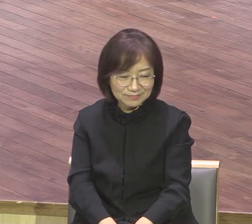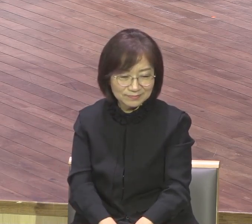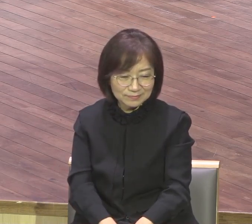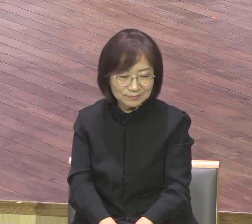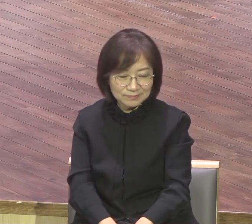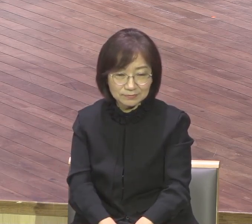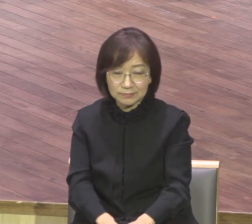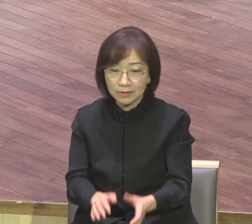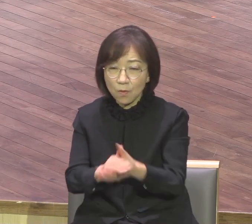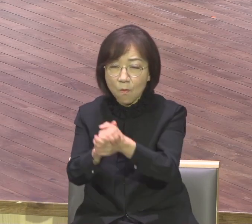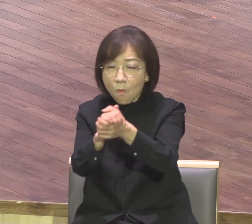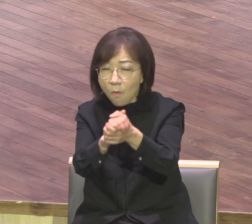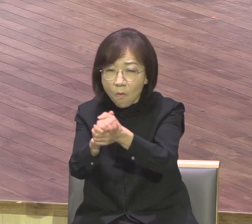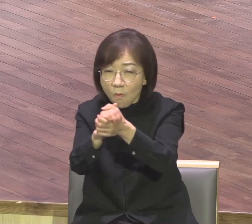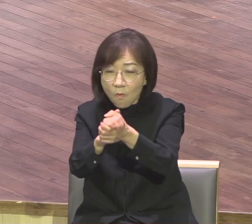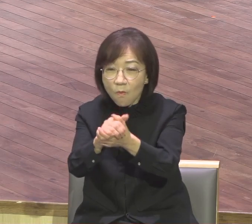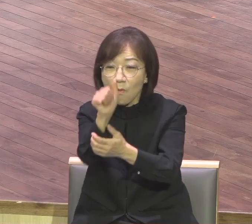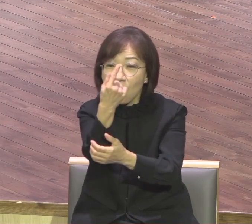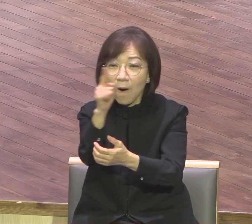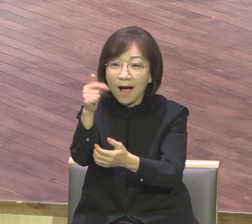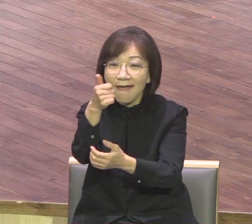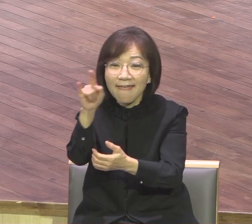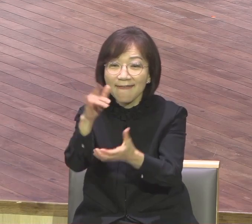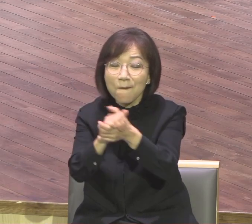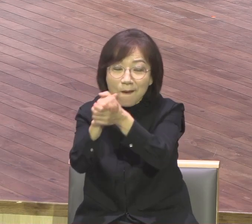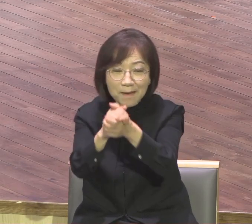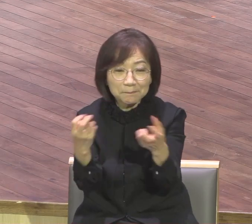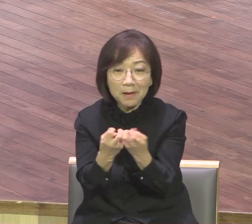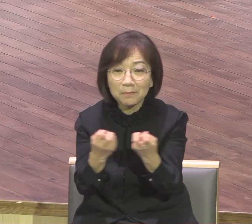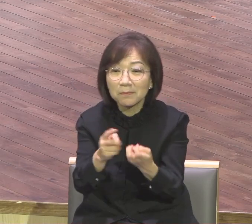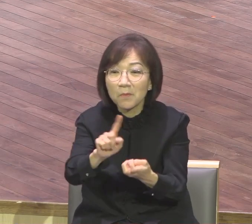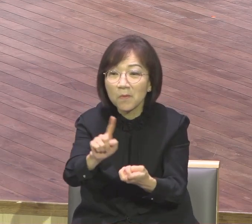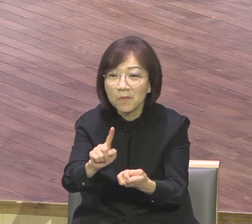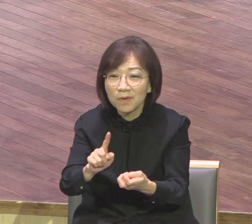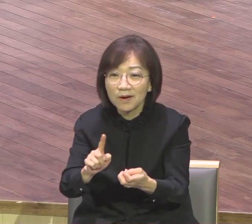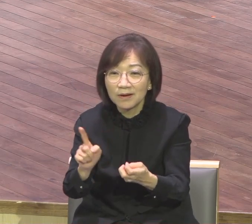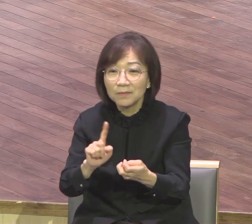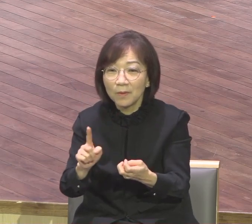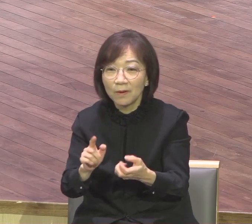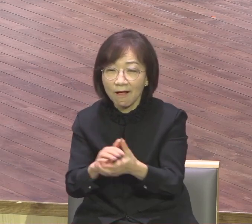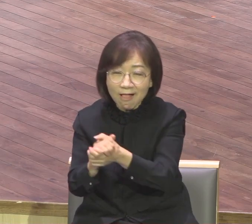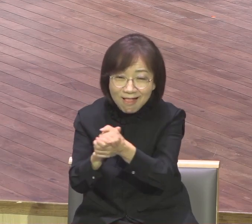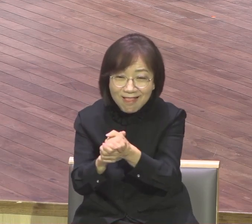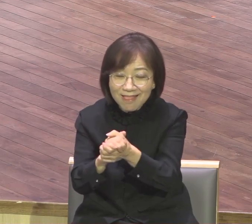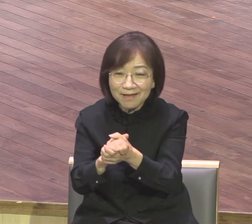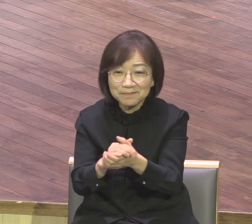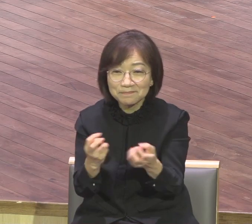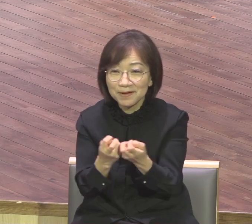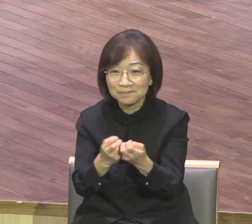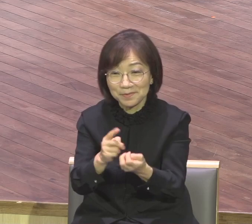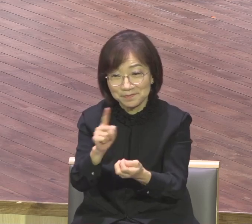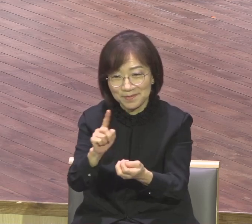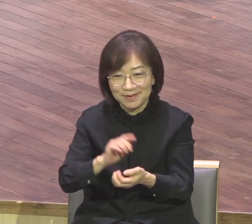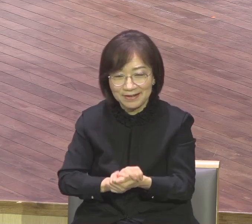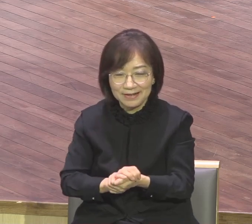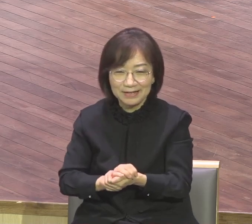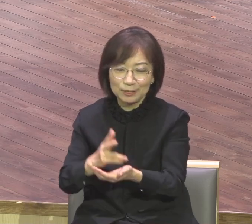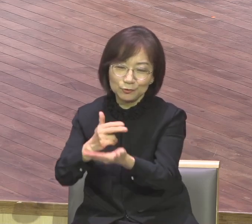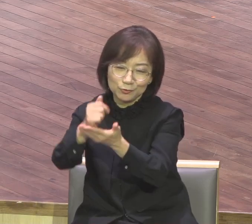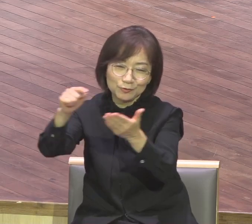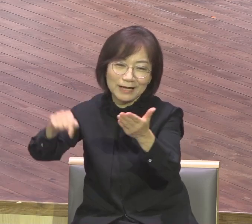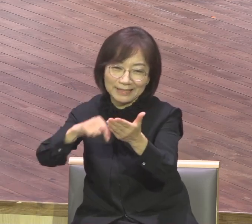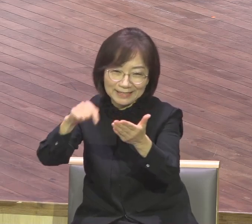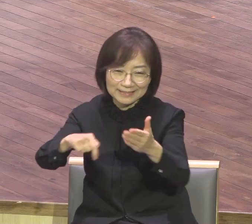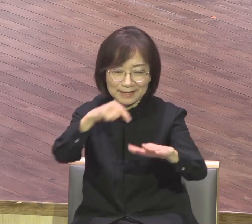화해 원리가 뭐예요? ¿Y cuál es la fórmula? 어떻게 하나가 될 수 있습니까? ¿Cómo pueden ser uno? 주 안에서 같은 마음을